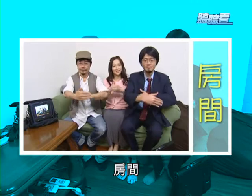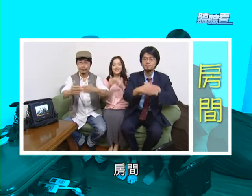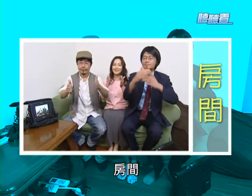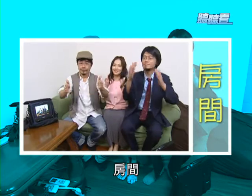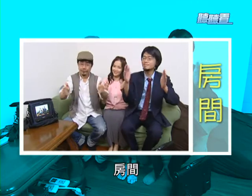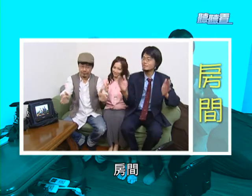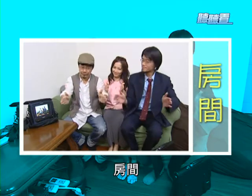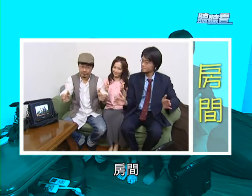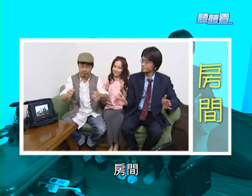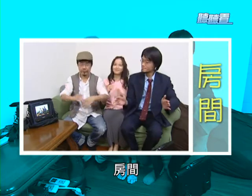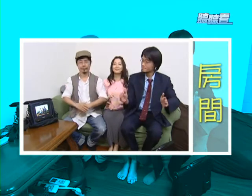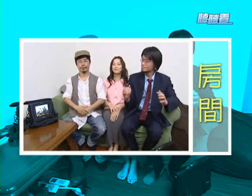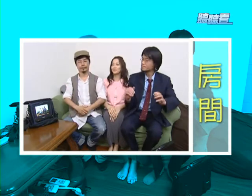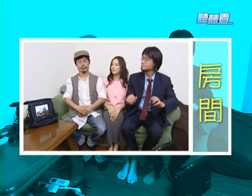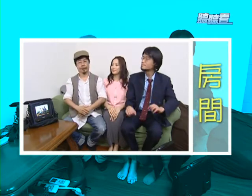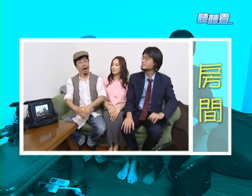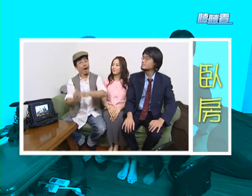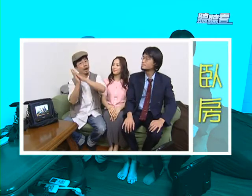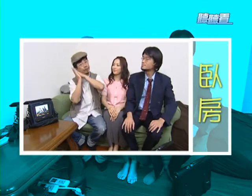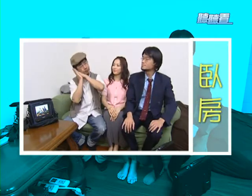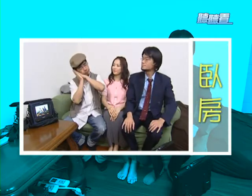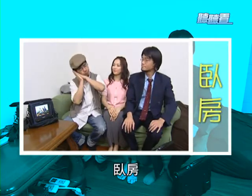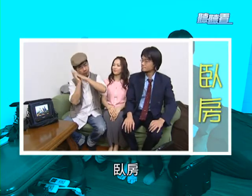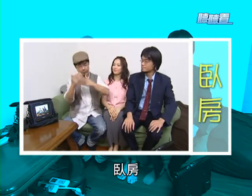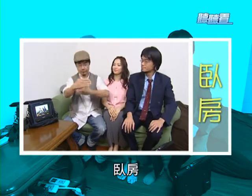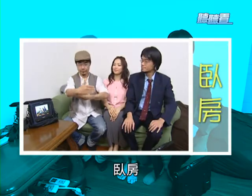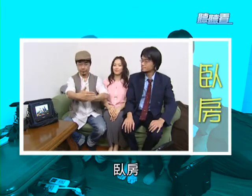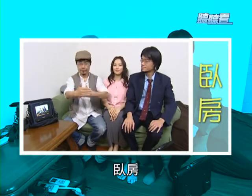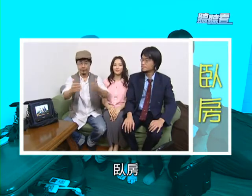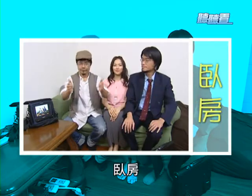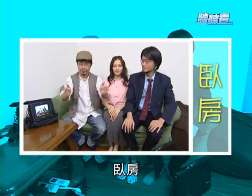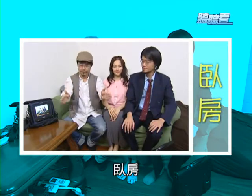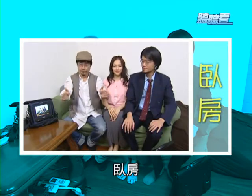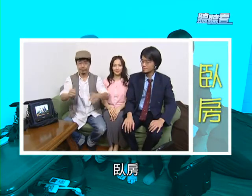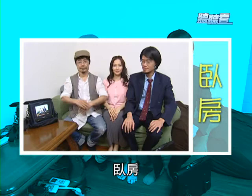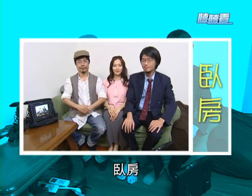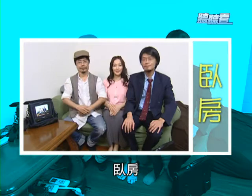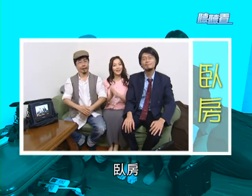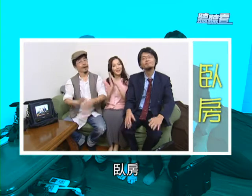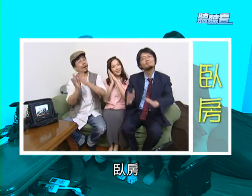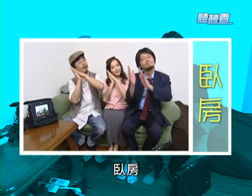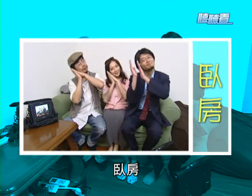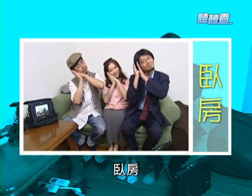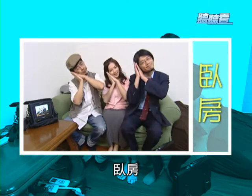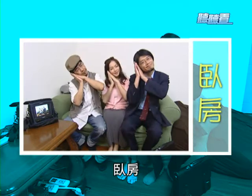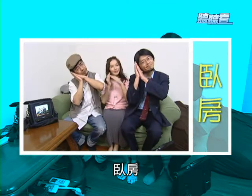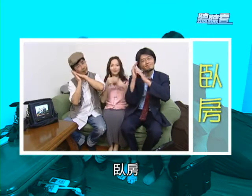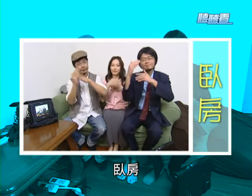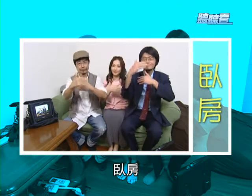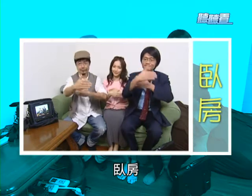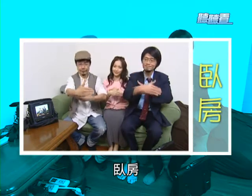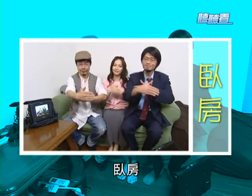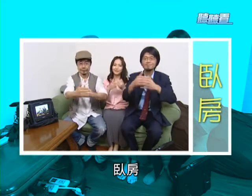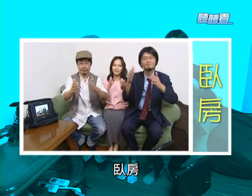房间 卧房， 卧房